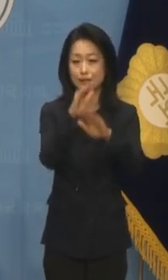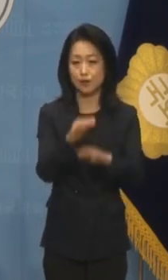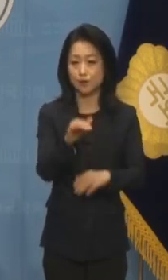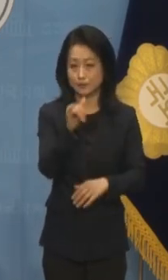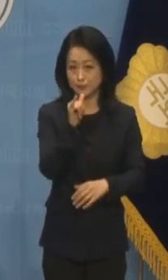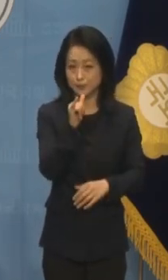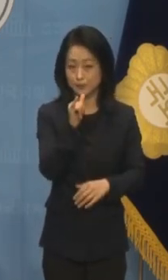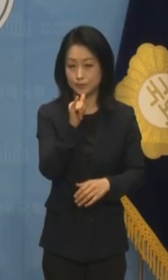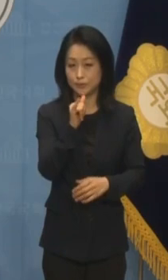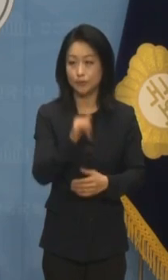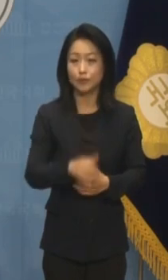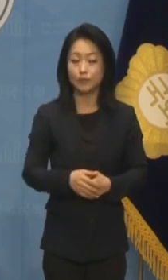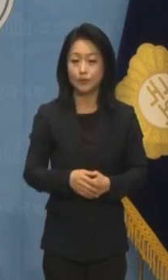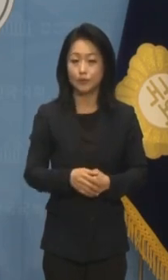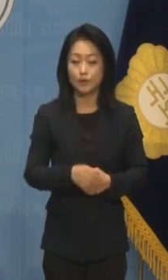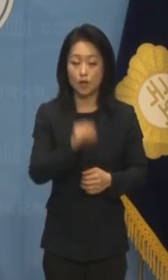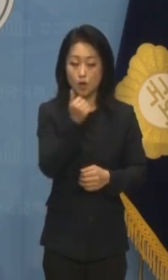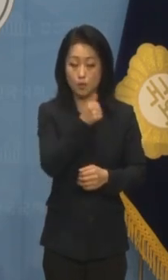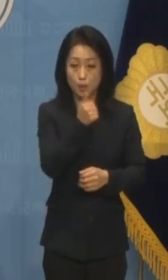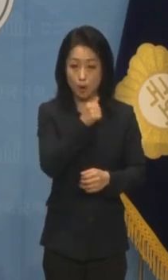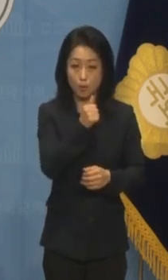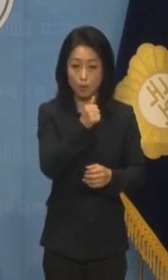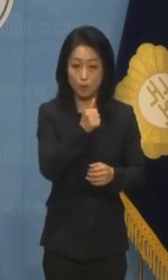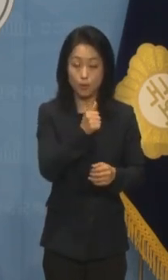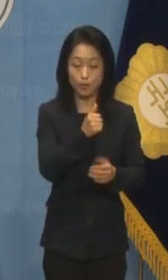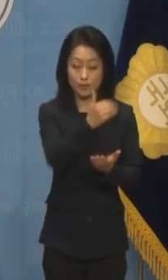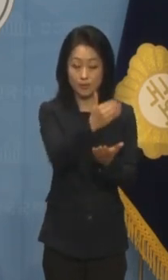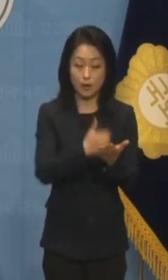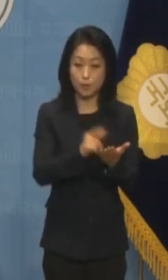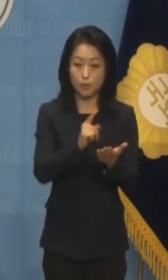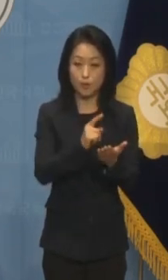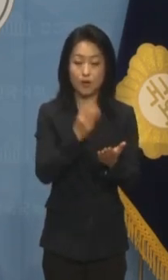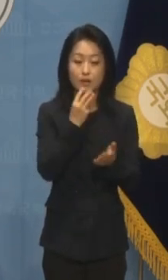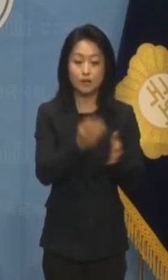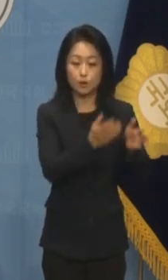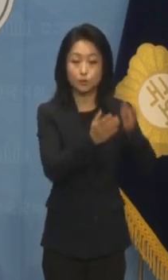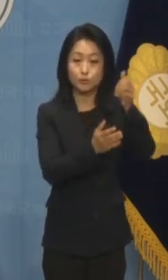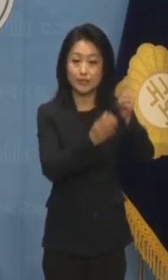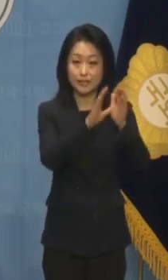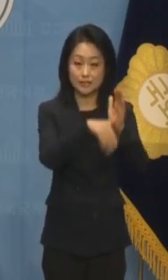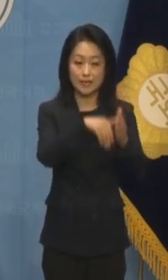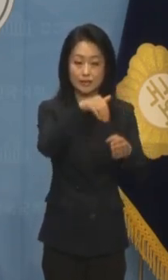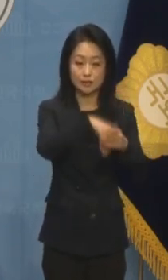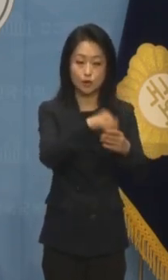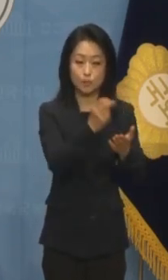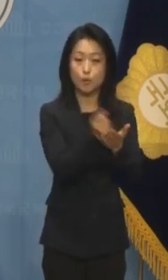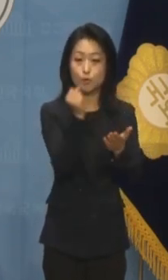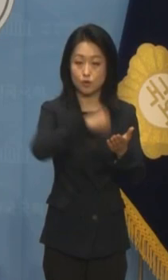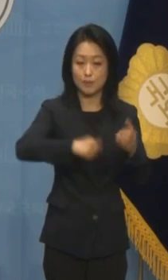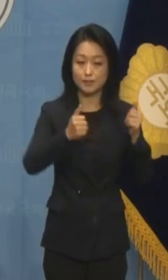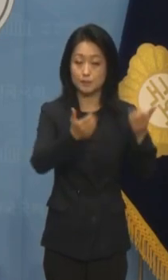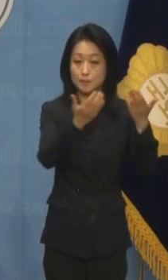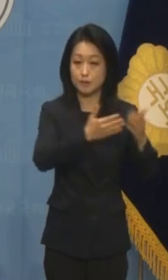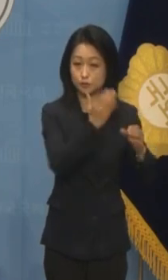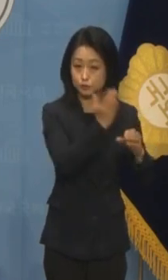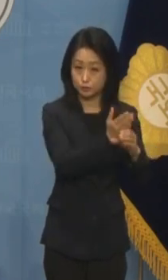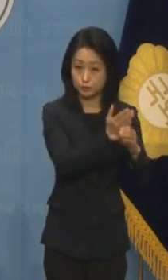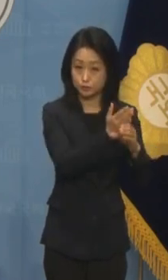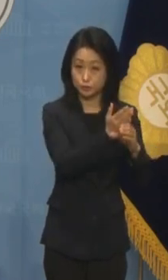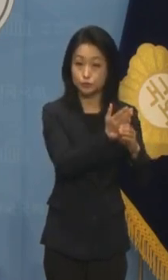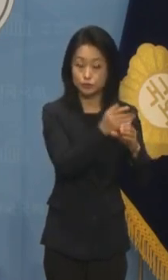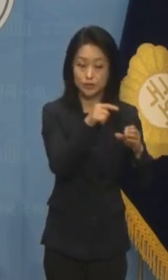그러니까 변론 요지서는 이재명 당시 대표가 경기지사 시절 선거법 위반으로 재판을 받고 있는데 이 재판의